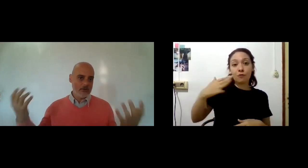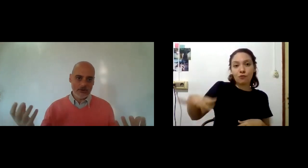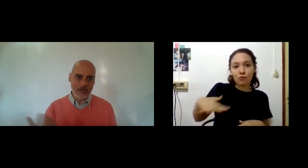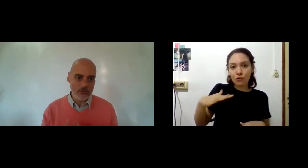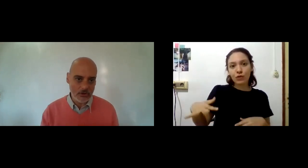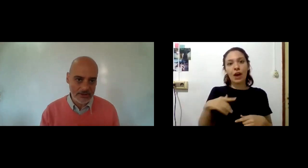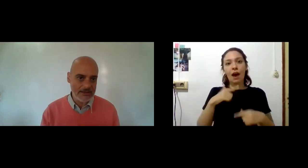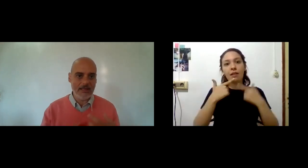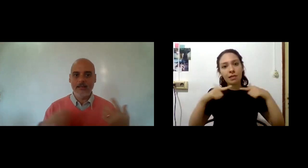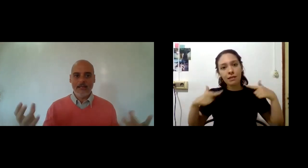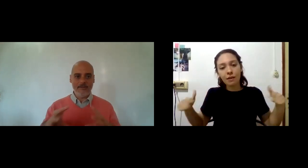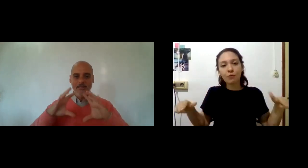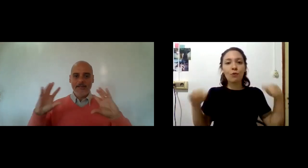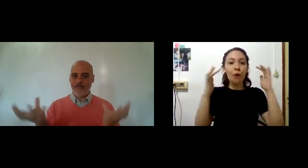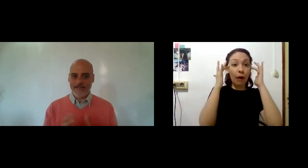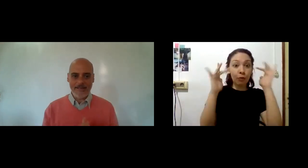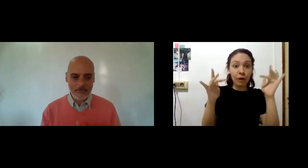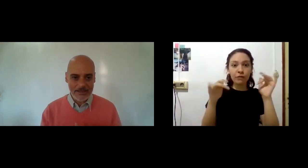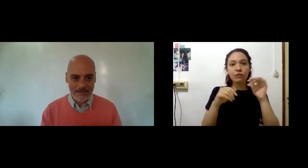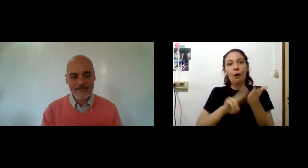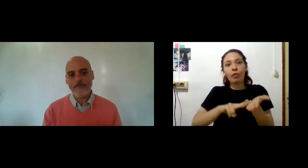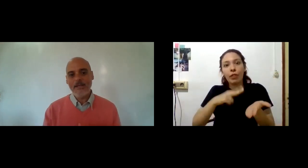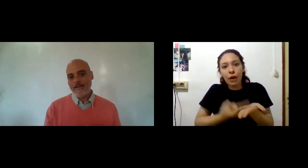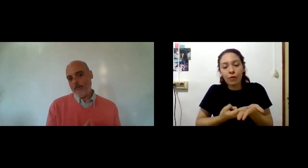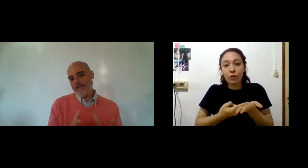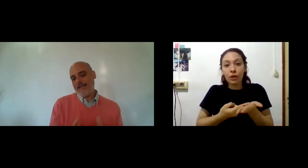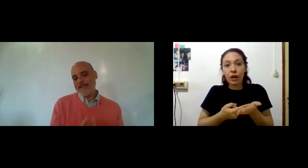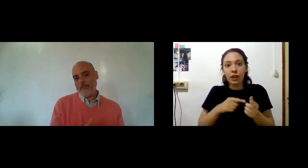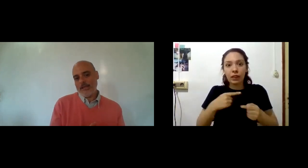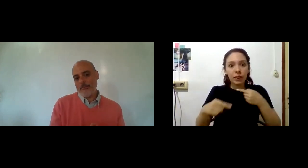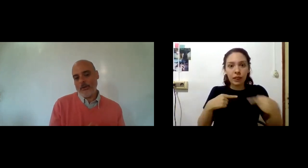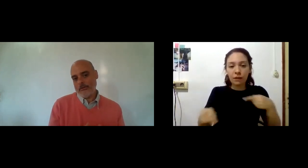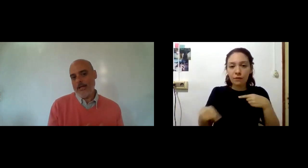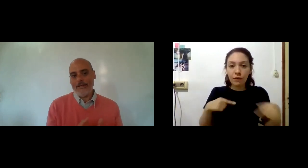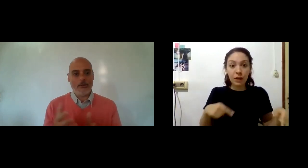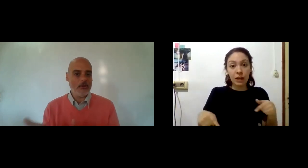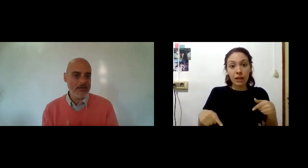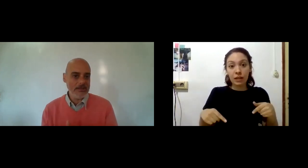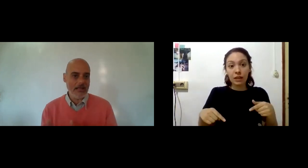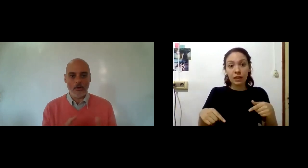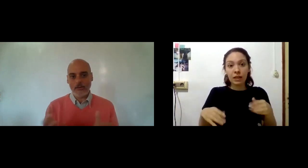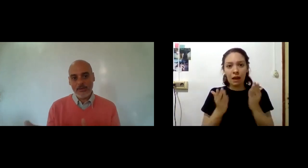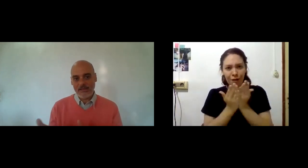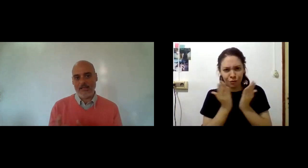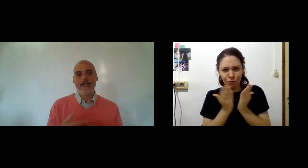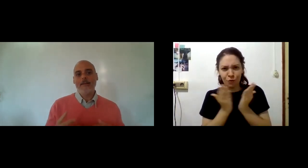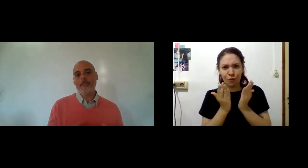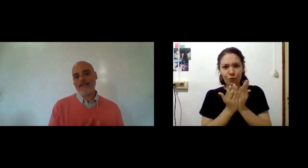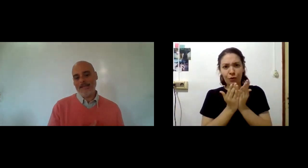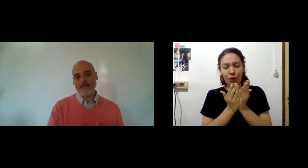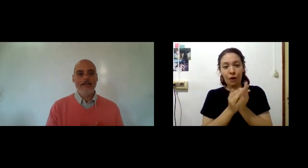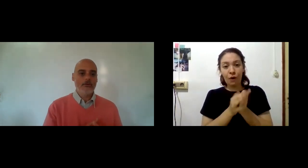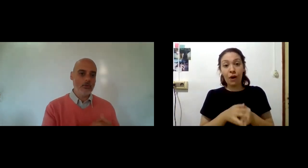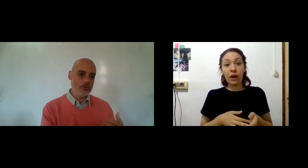educación, traductología, en fin, diferentes disciplinas. Si a vos te interesa, por ejemplo, antropología o lingüística,